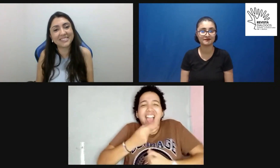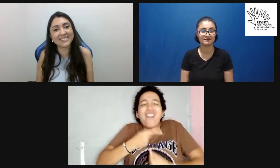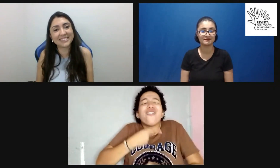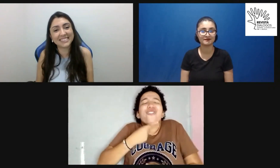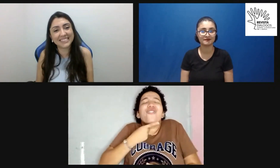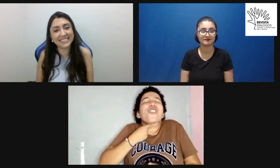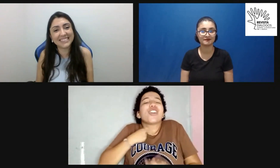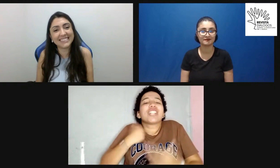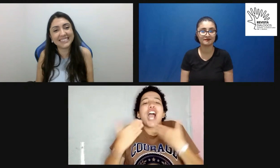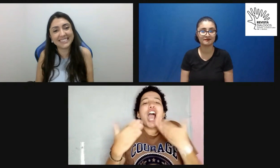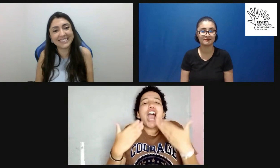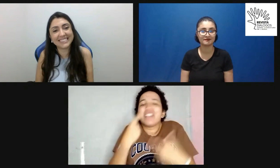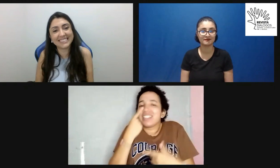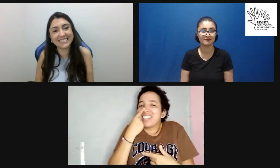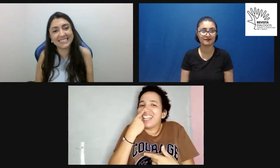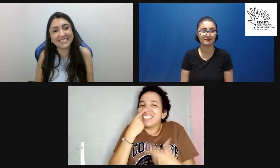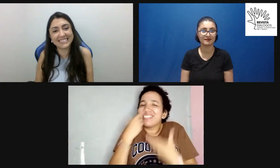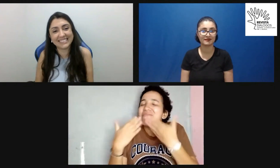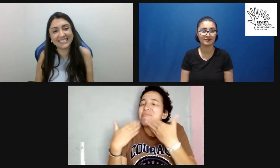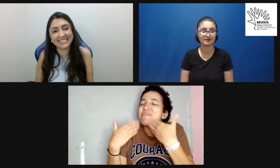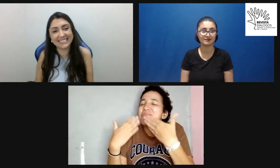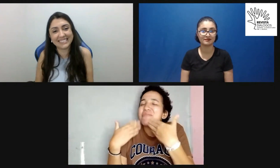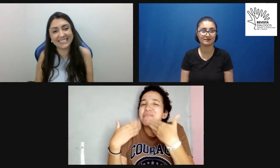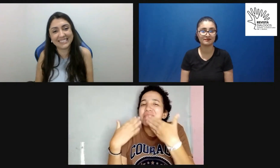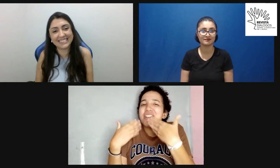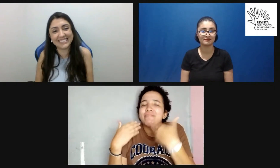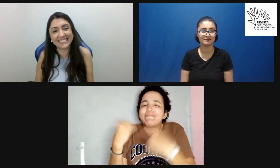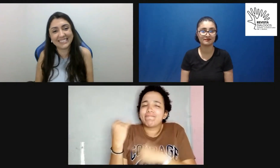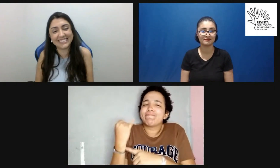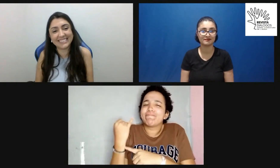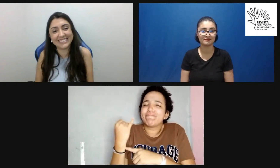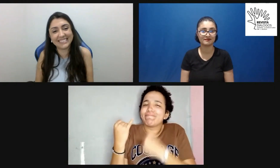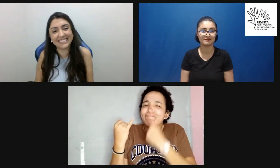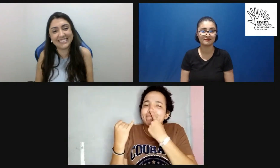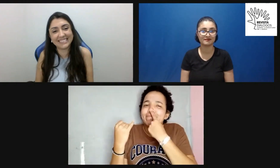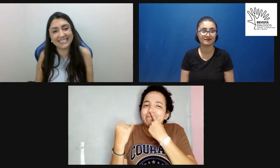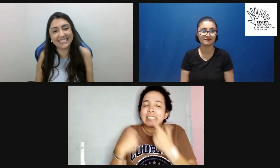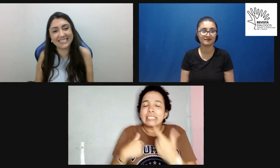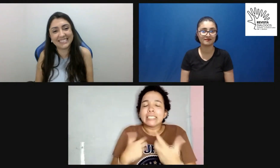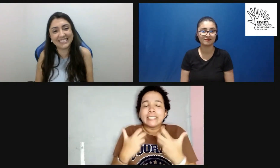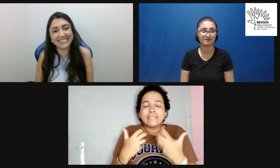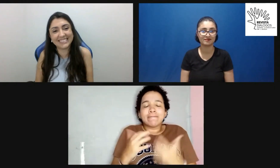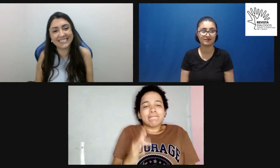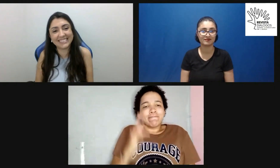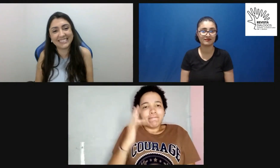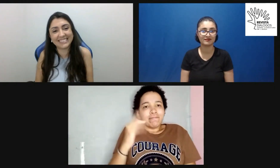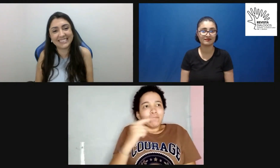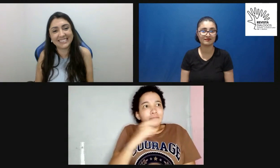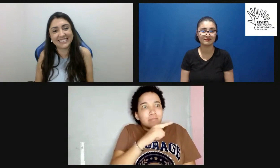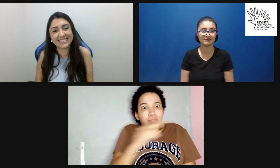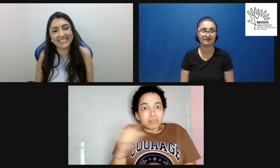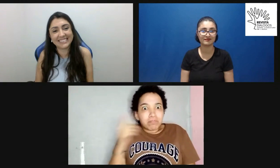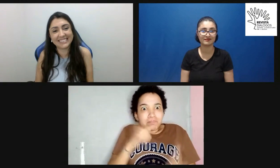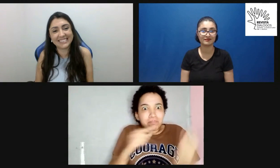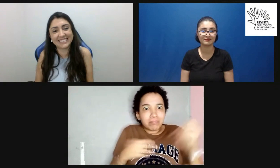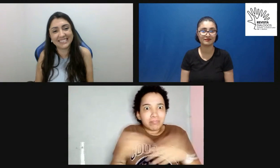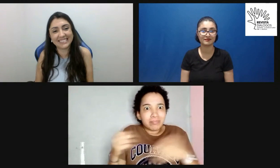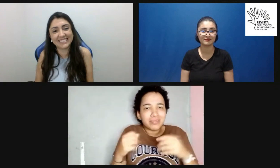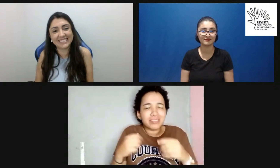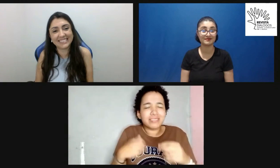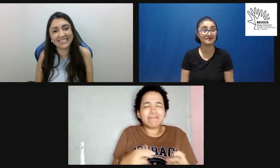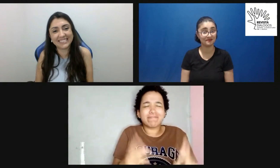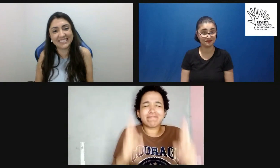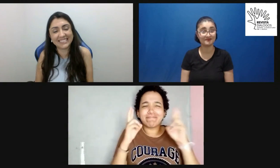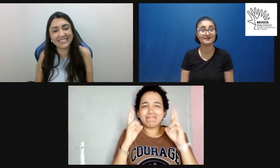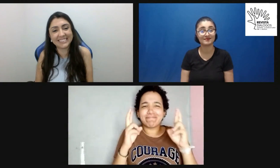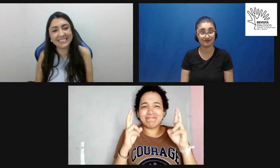a graça. O palhaço ele nos desperta o desejo de nos comunicar e de estar em contato com o outro. Por este motivo, eu espero